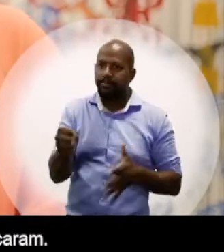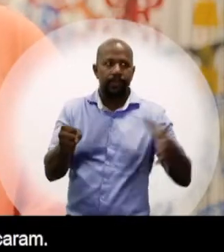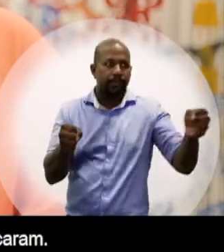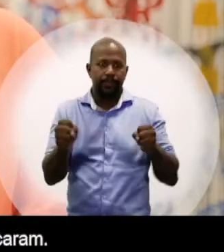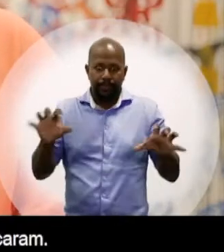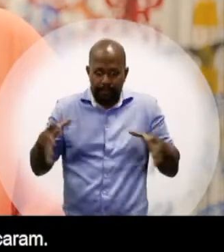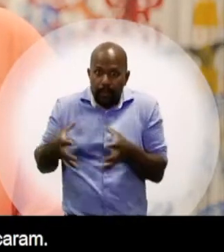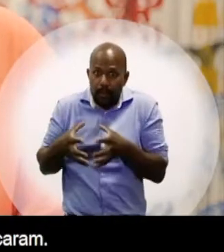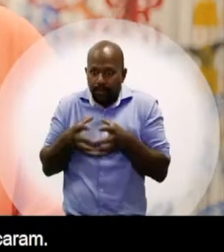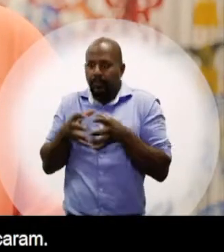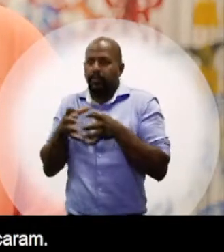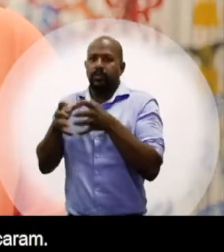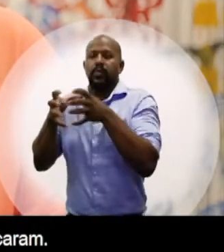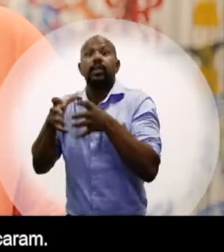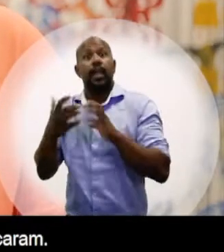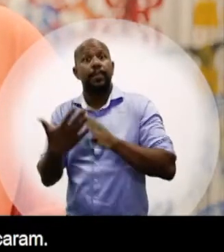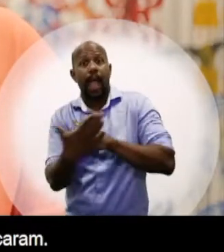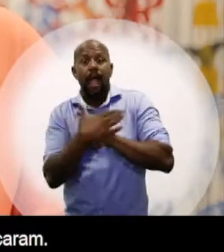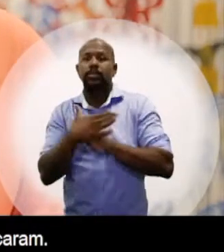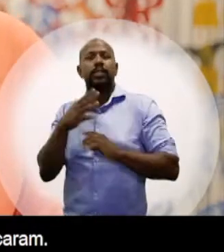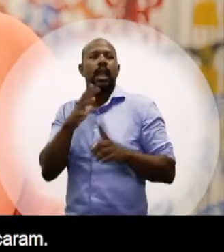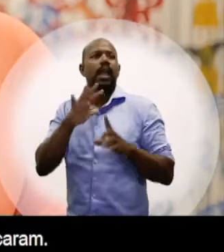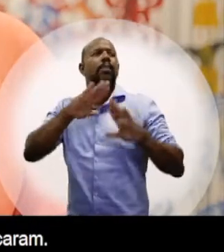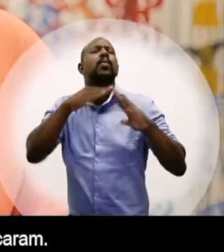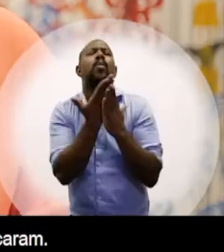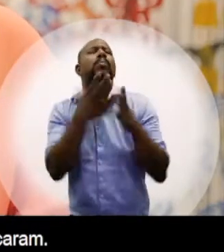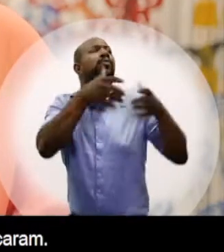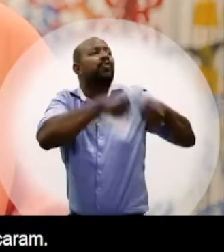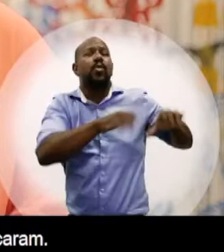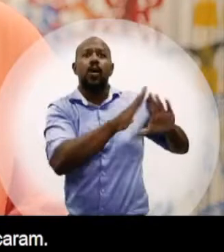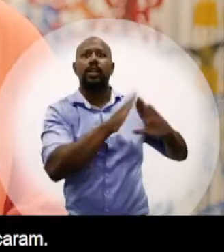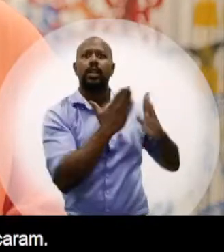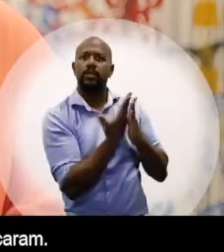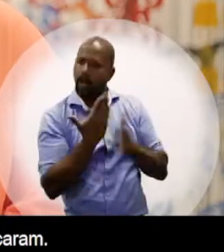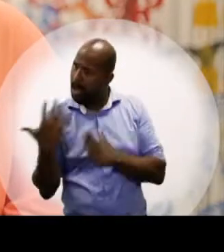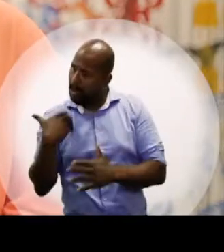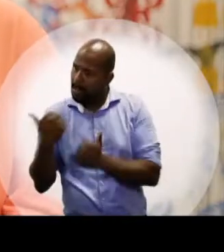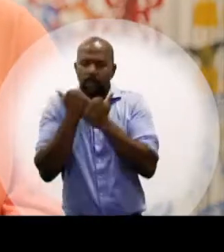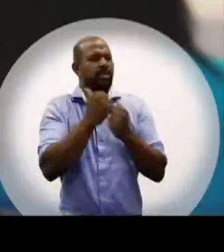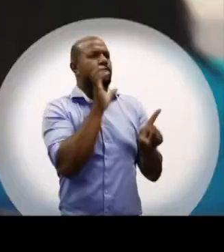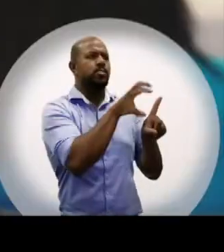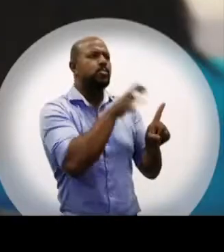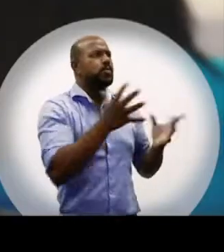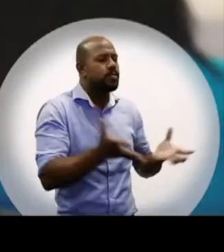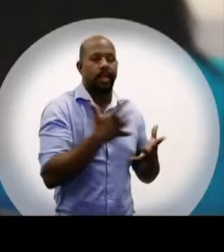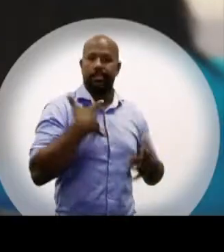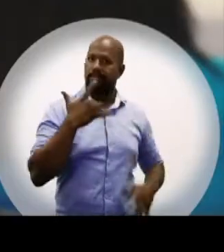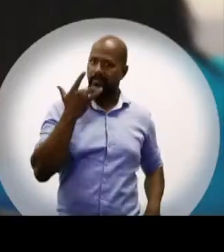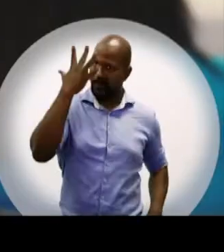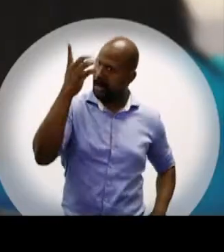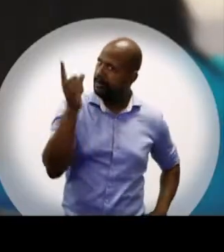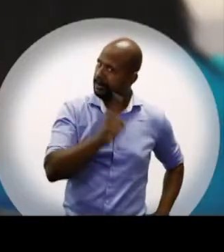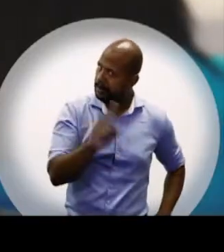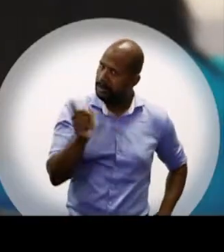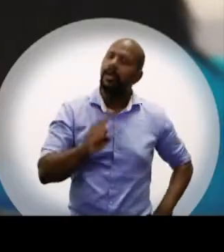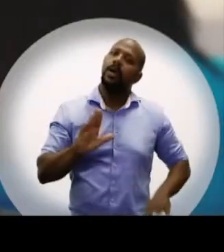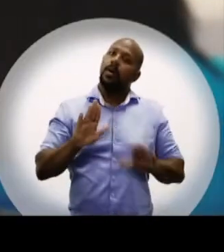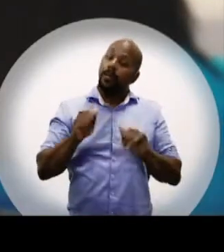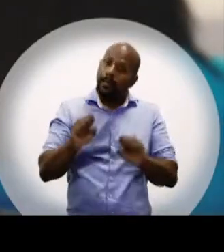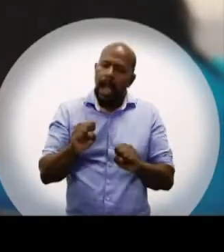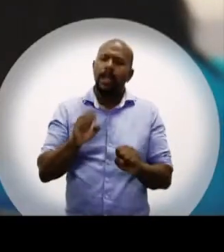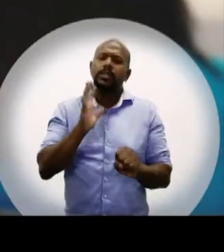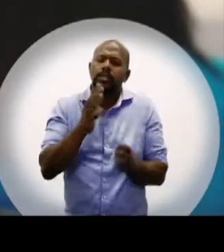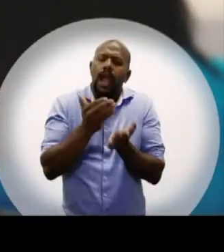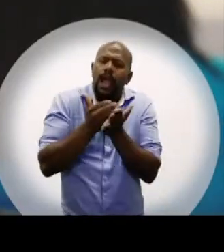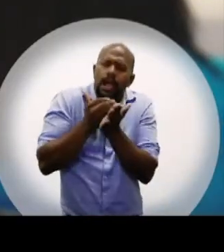então eles também estão me ajudando a motivar os que ficaram. Né? Não é fácil, não é uma tarefa fácil,